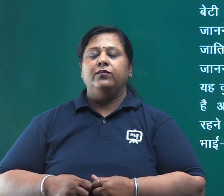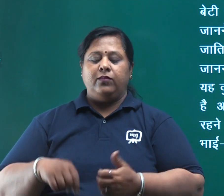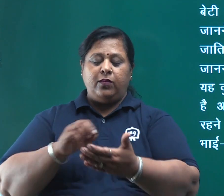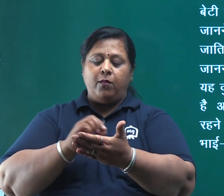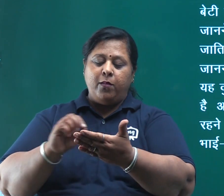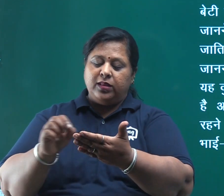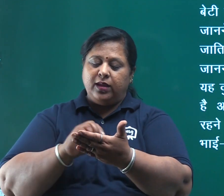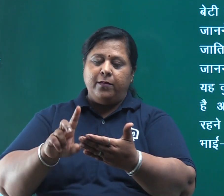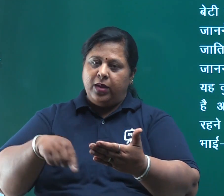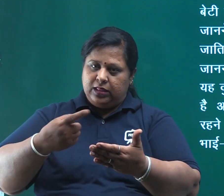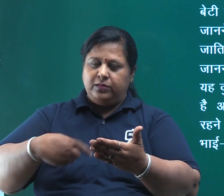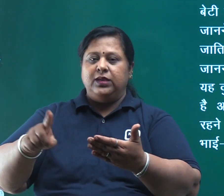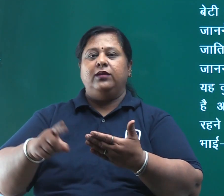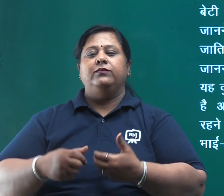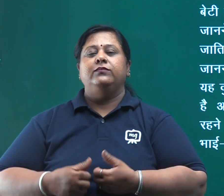पत्र के माध्यम से